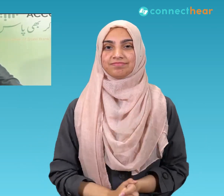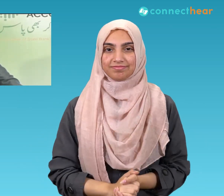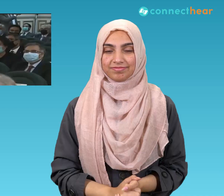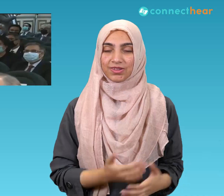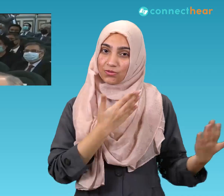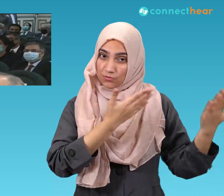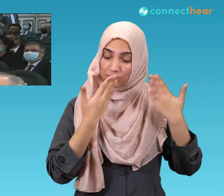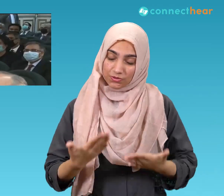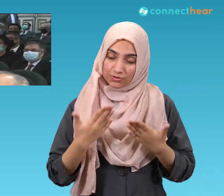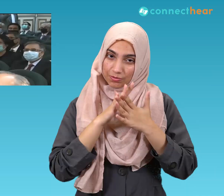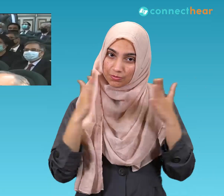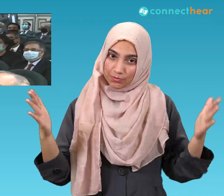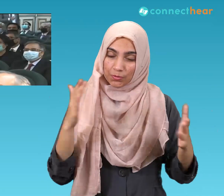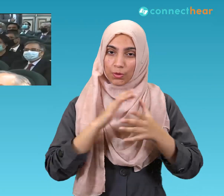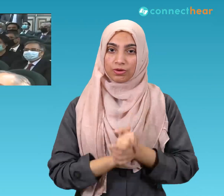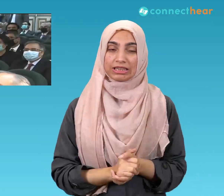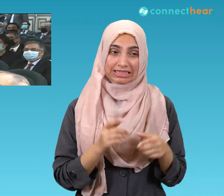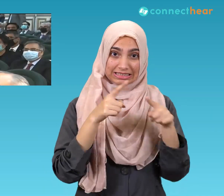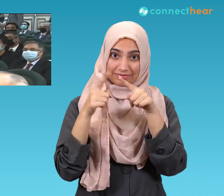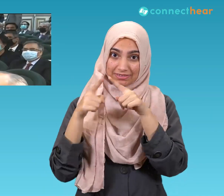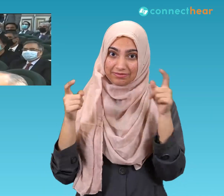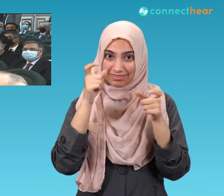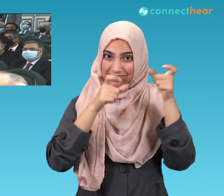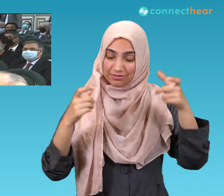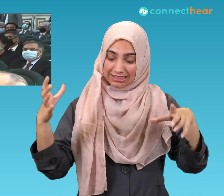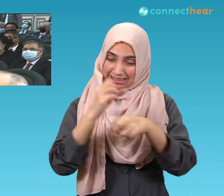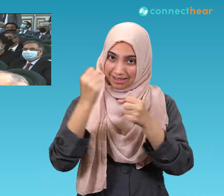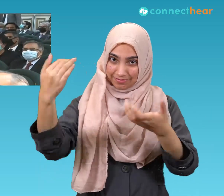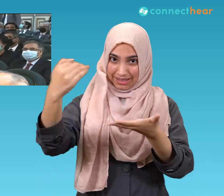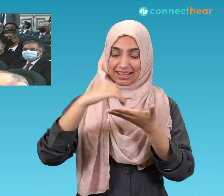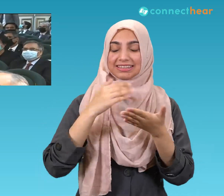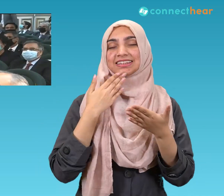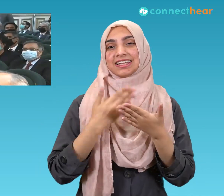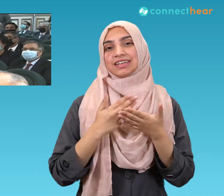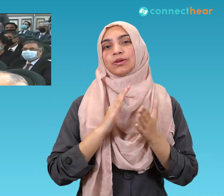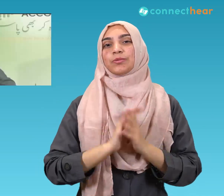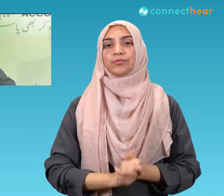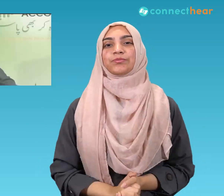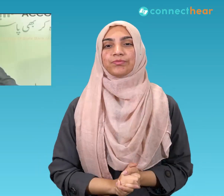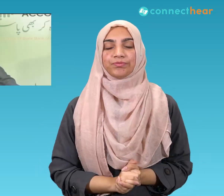اور بینکرز کو خاص طور پہ. اور آج